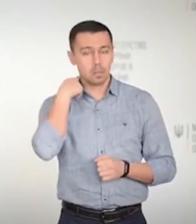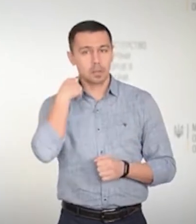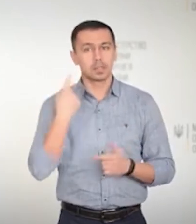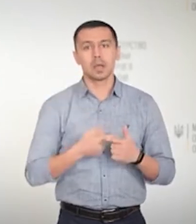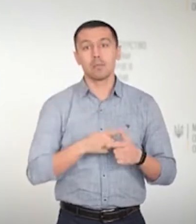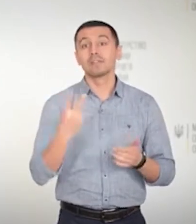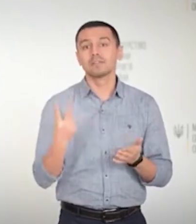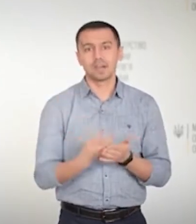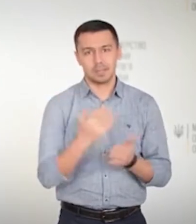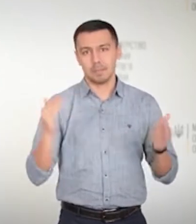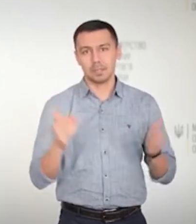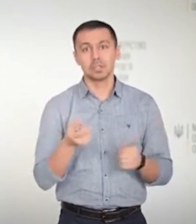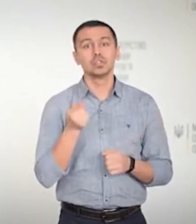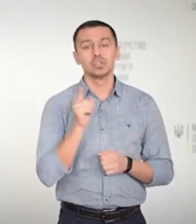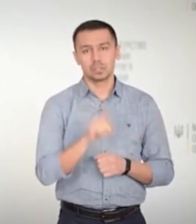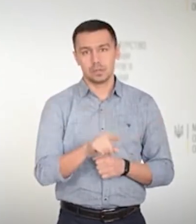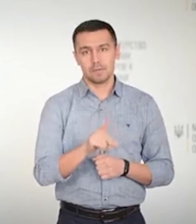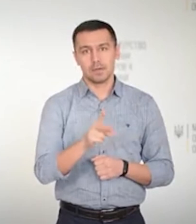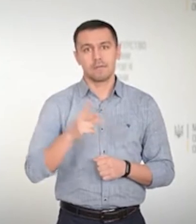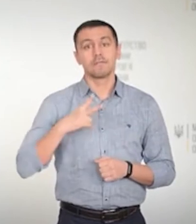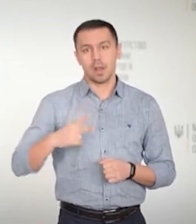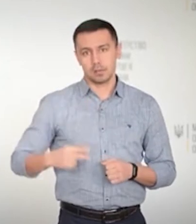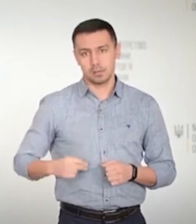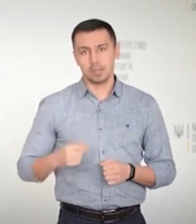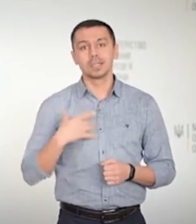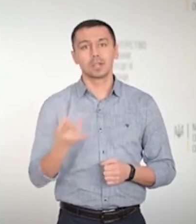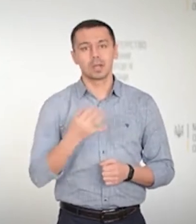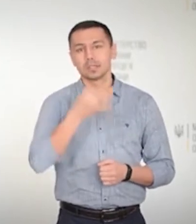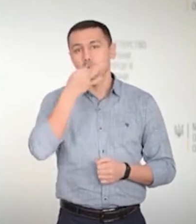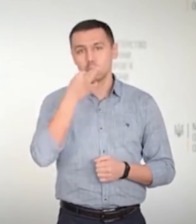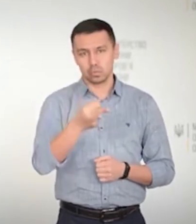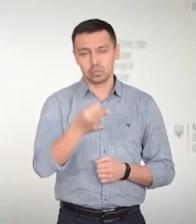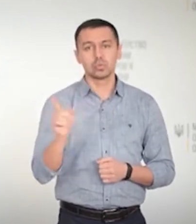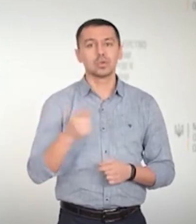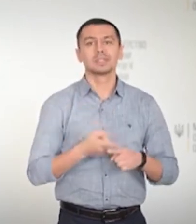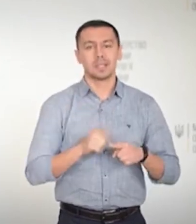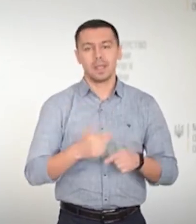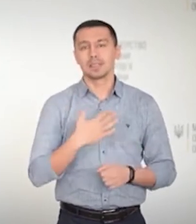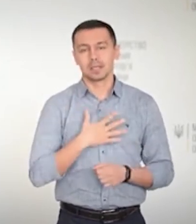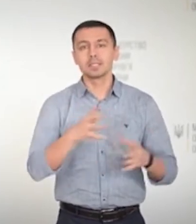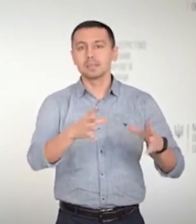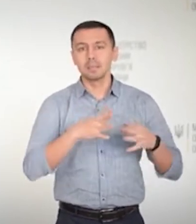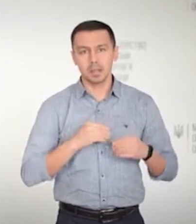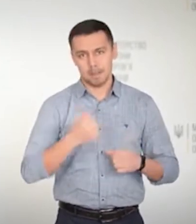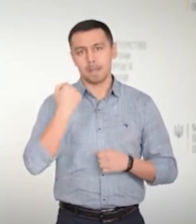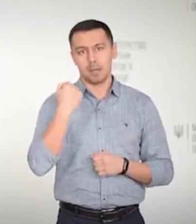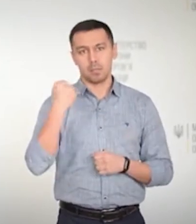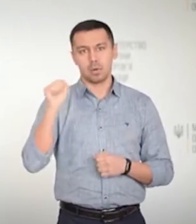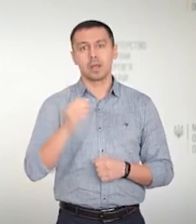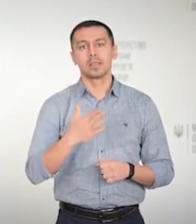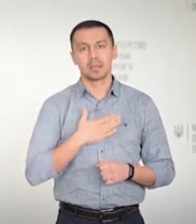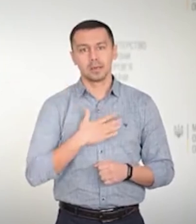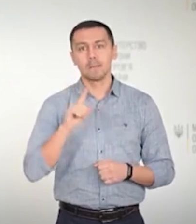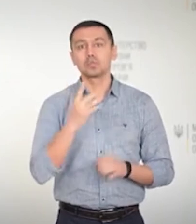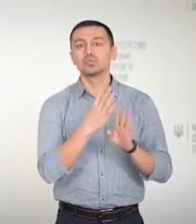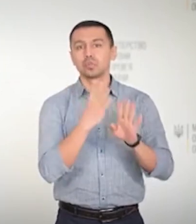Великобританії, або в 2 рази менше, ніж в Франції. І я ще раз наголошую, що це наша спільна перемога наших,